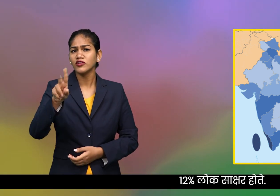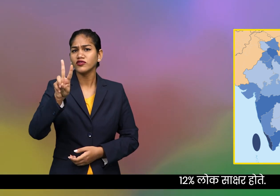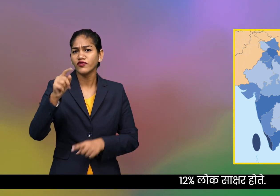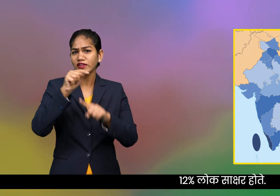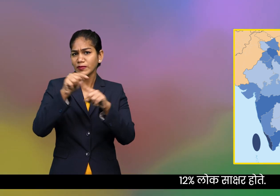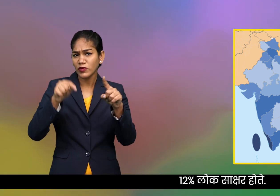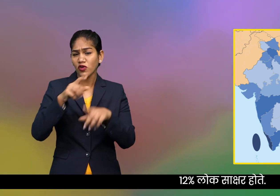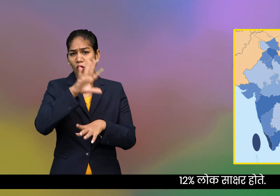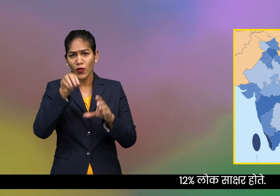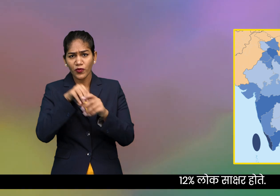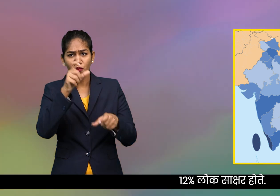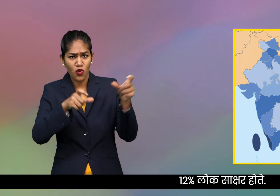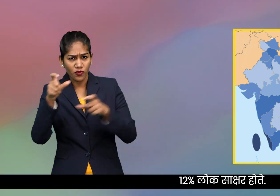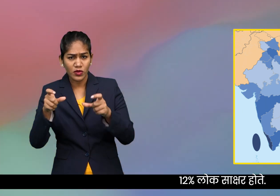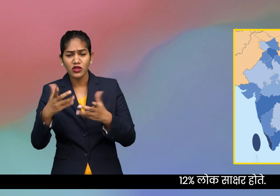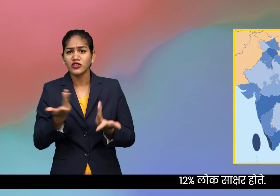12% लोक साक्षर होते.